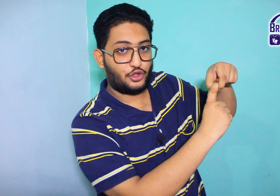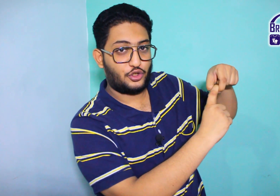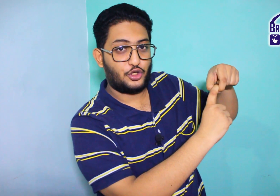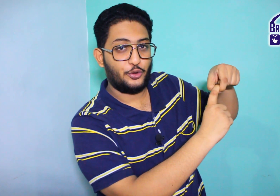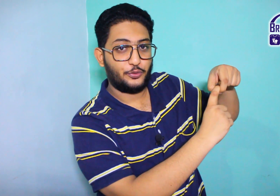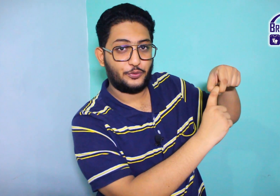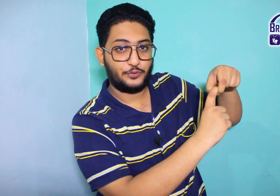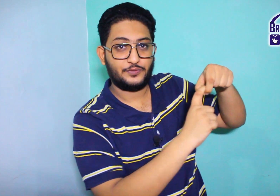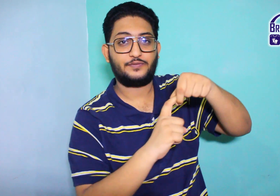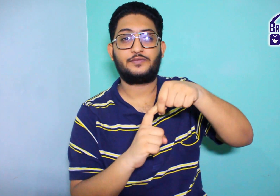क्यू